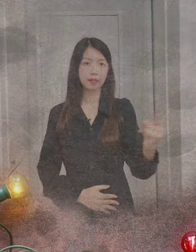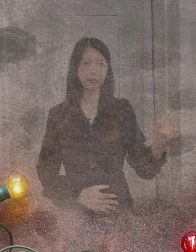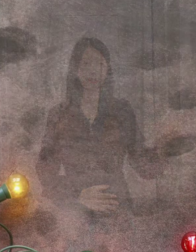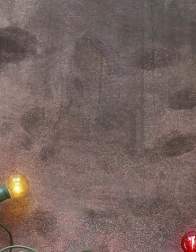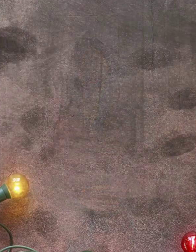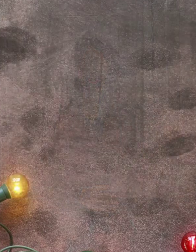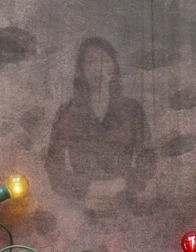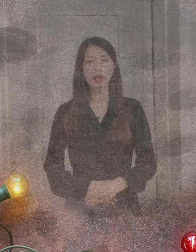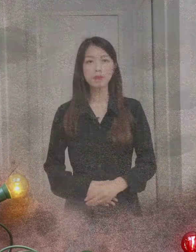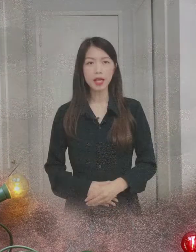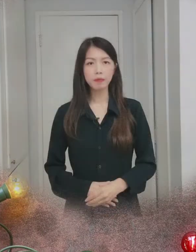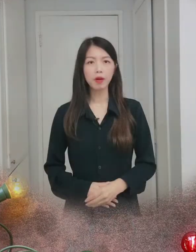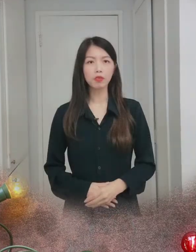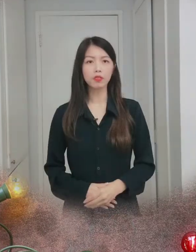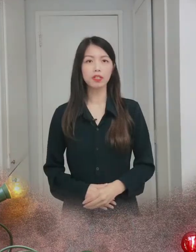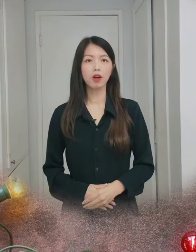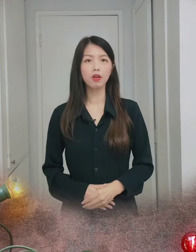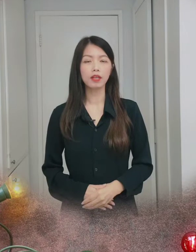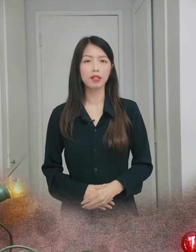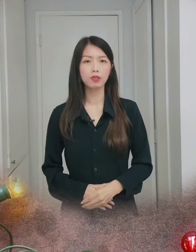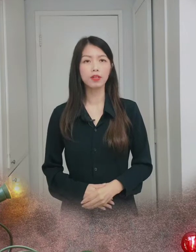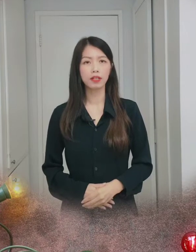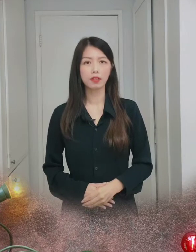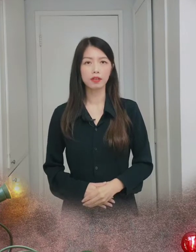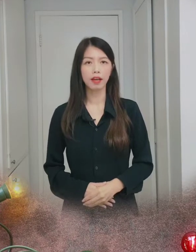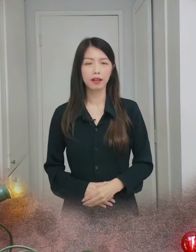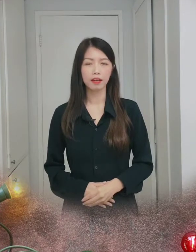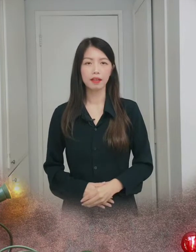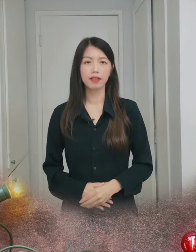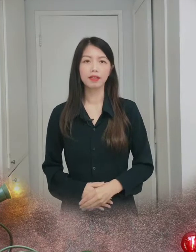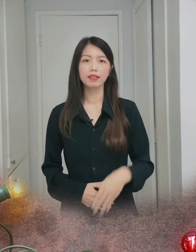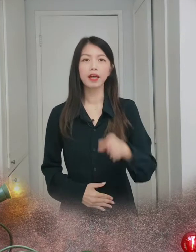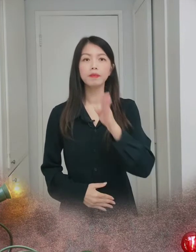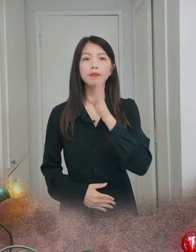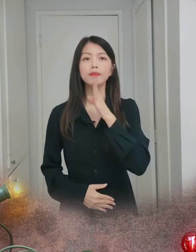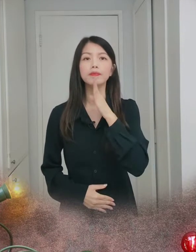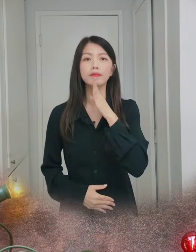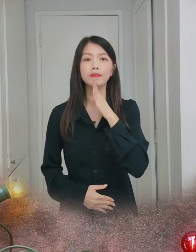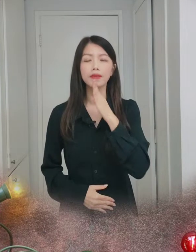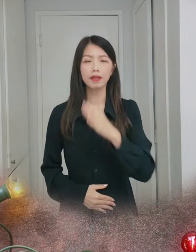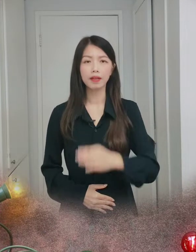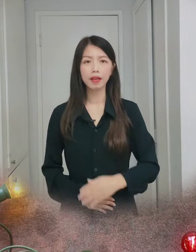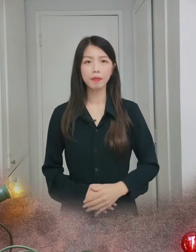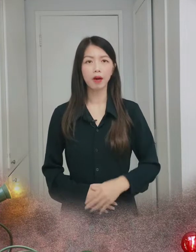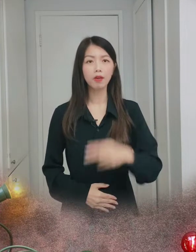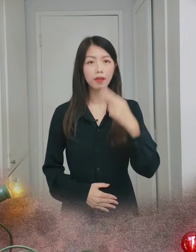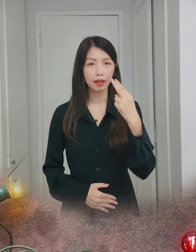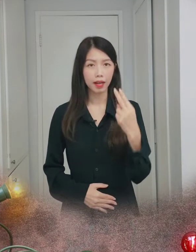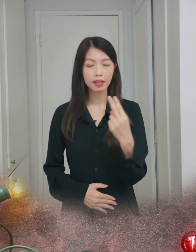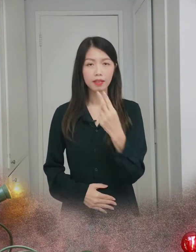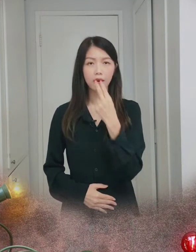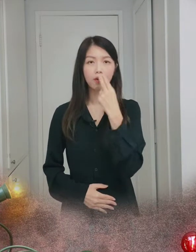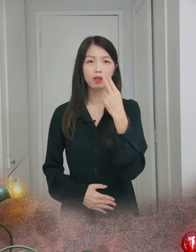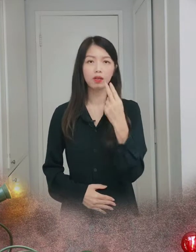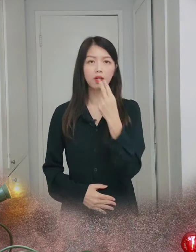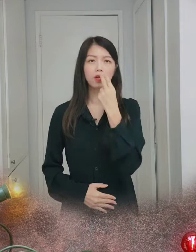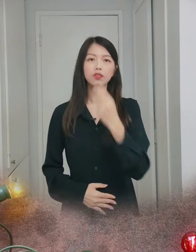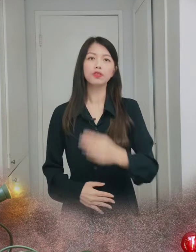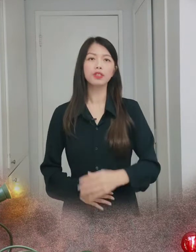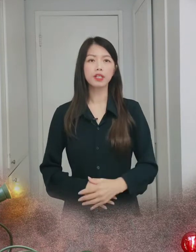사람에게 참 생명 주시러 예수 나셨다. 참 생명, 아까